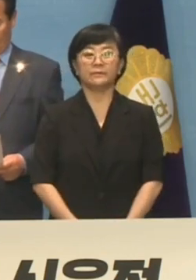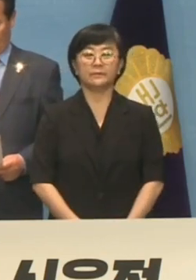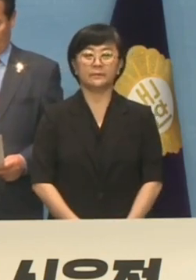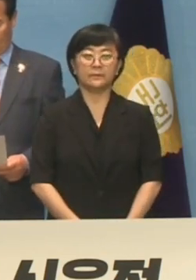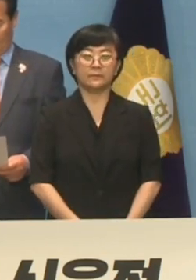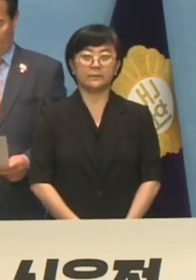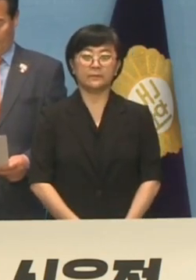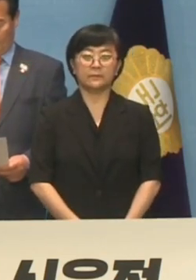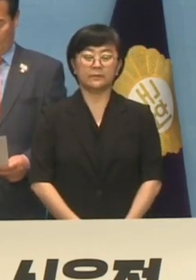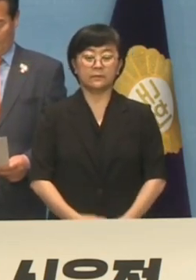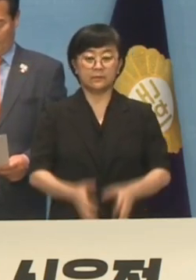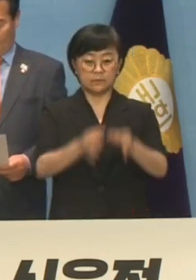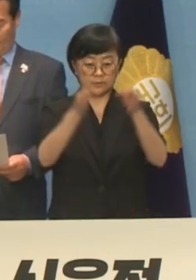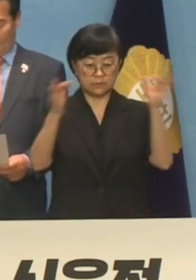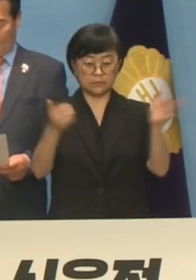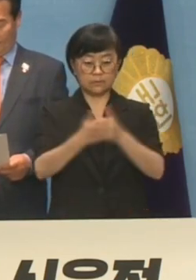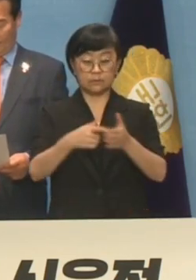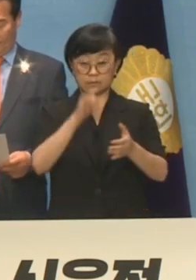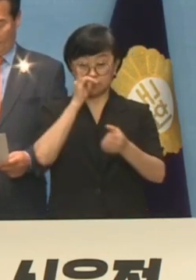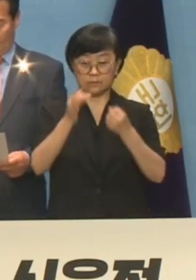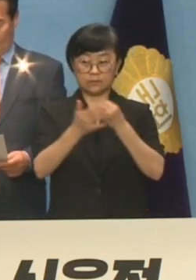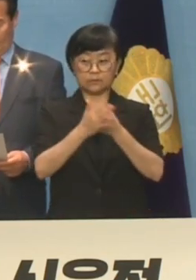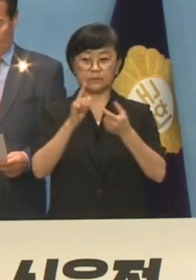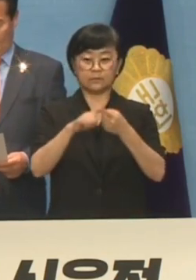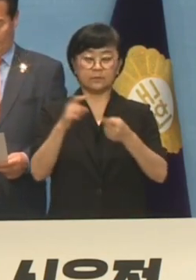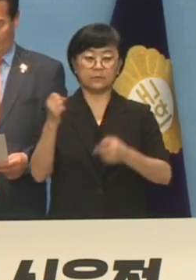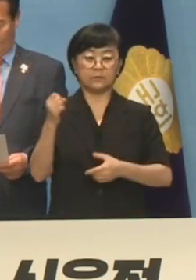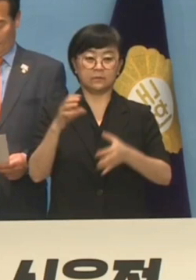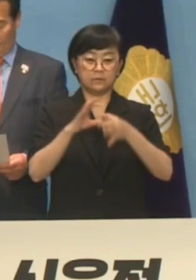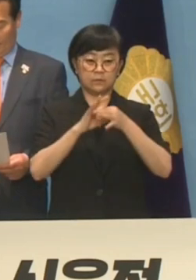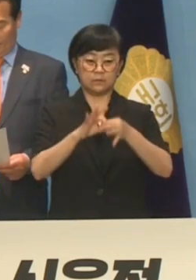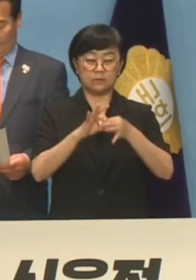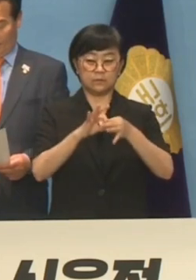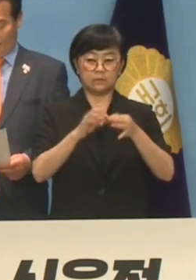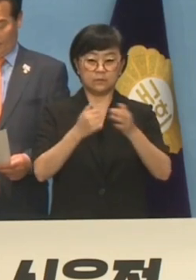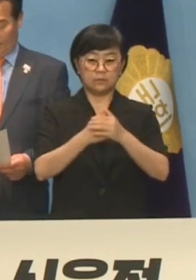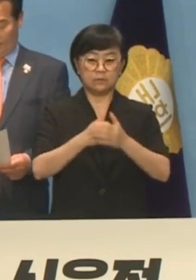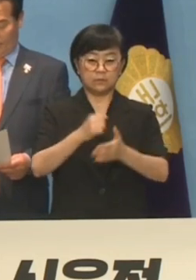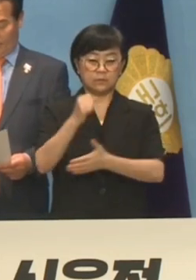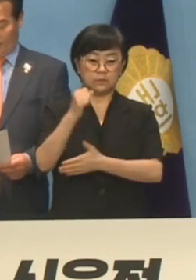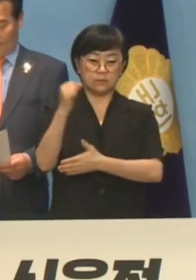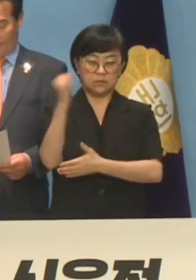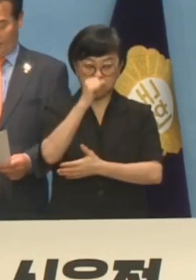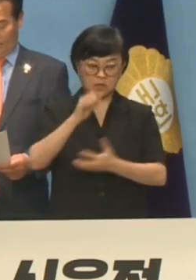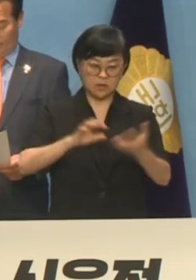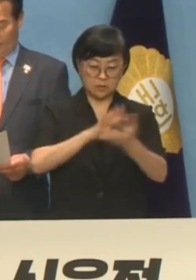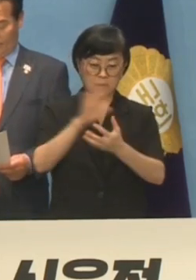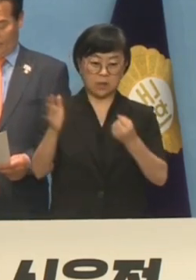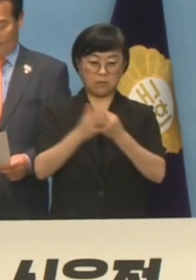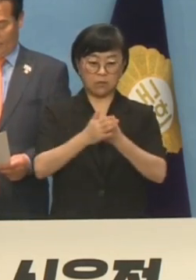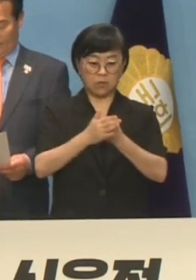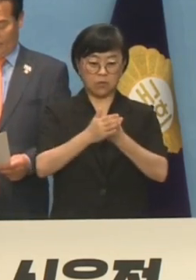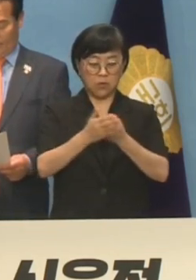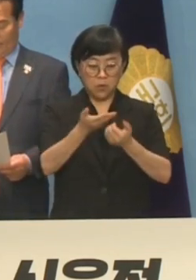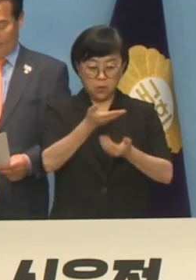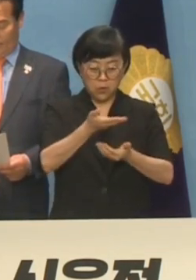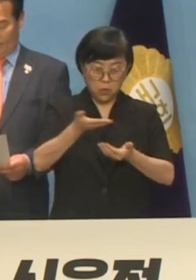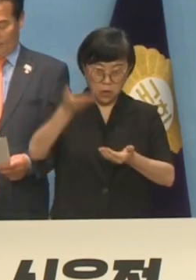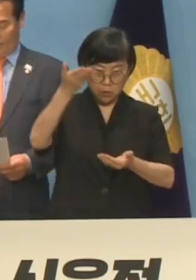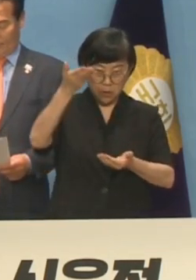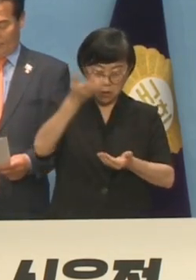인정했습니다. 그동안 지적되었던 것과 같이 흔들어 섞지 않고 윗물만